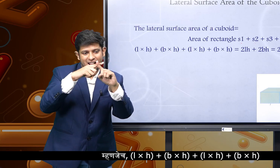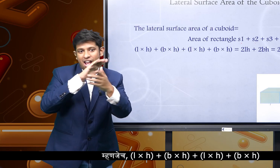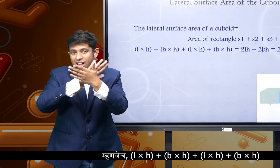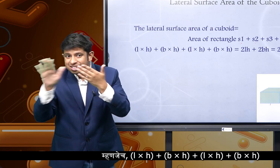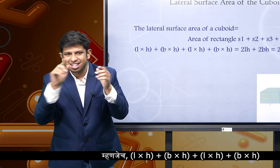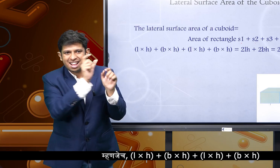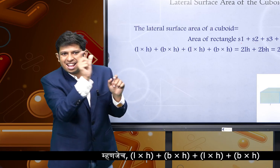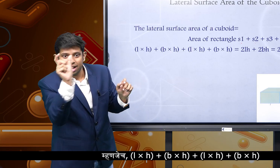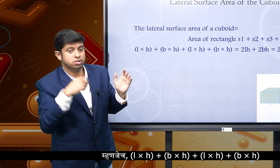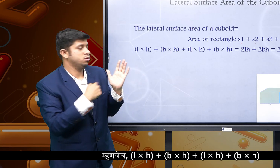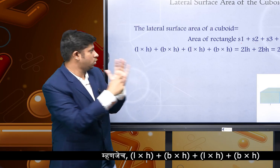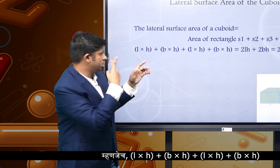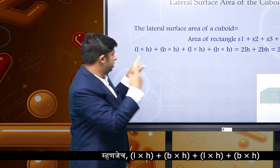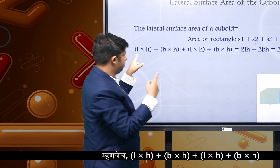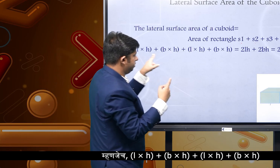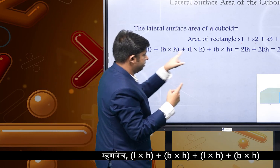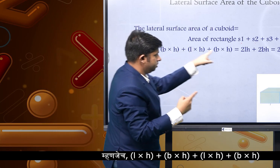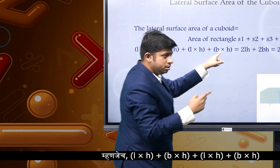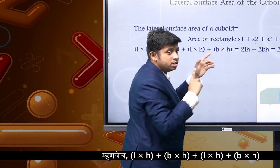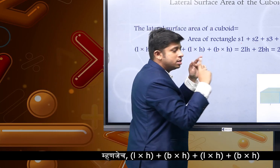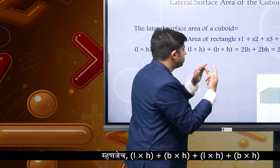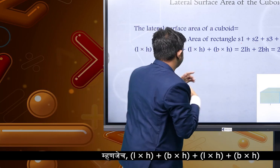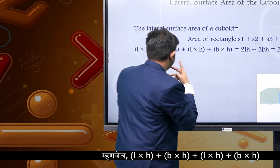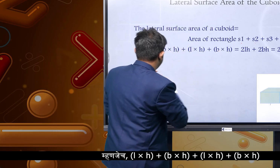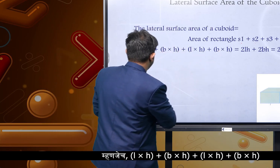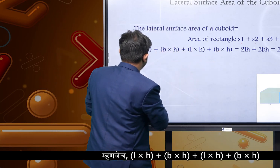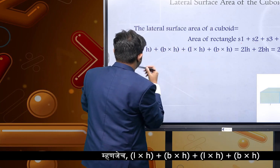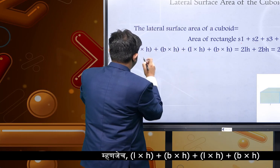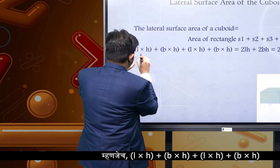गुणिले H एका कंसामध्ये अधिक B गुणिले H